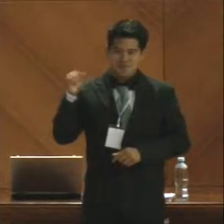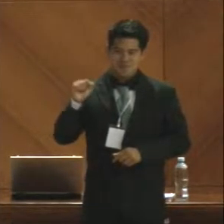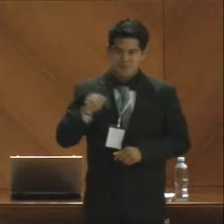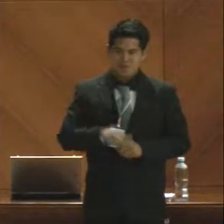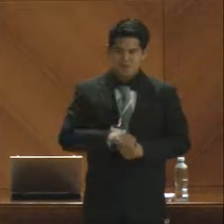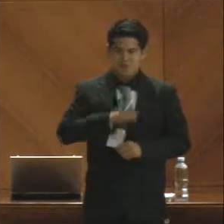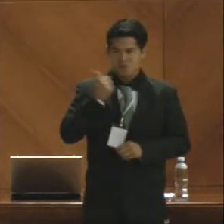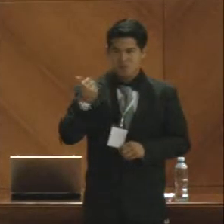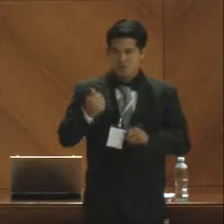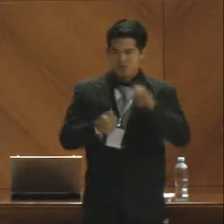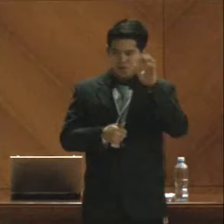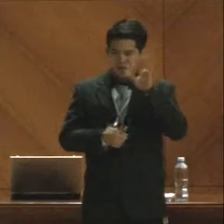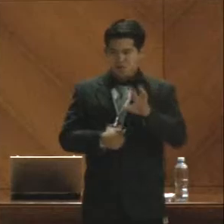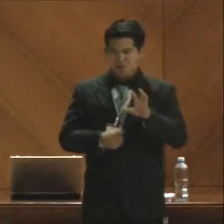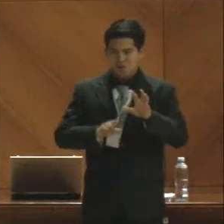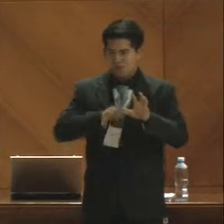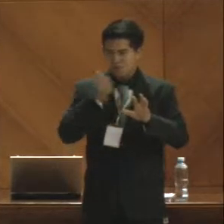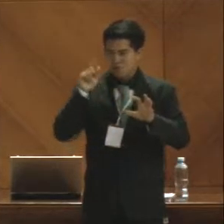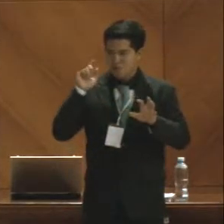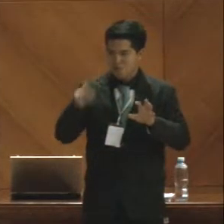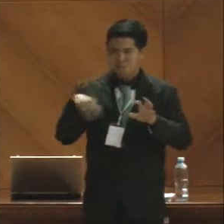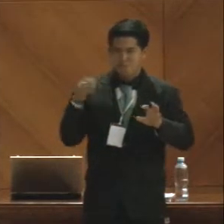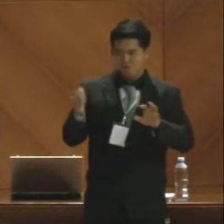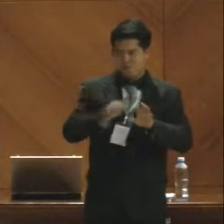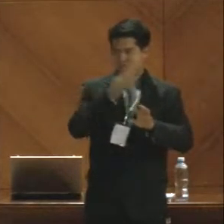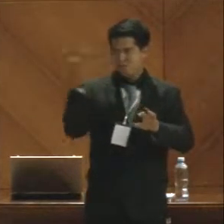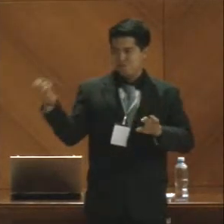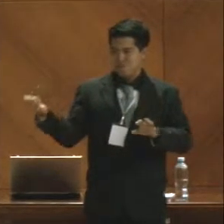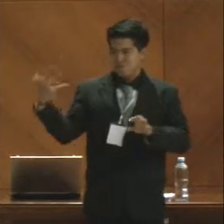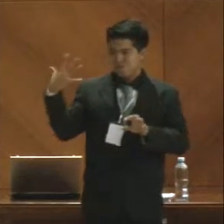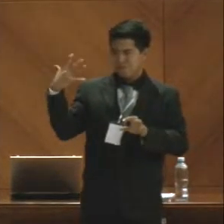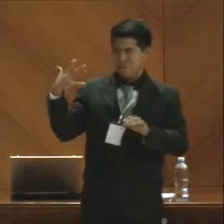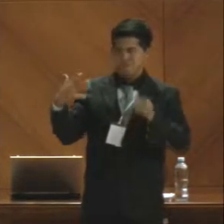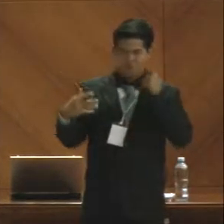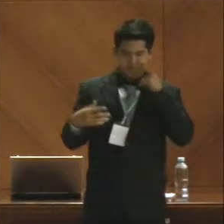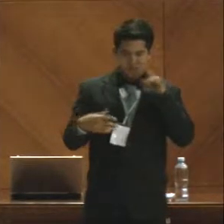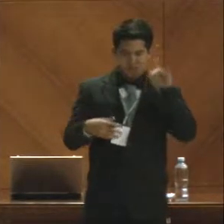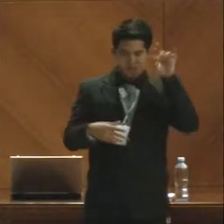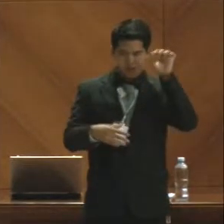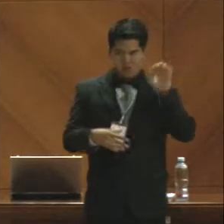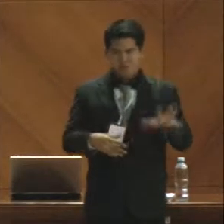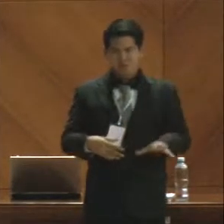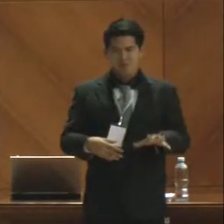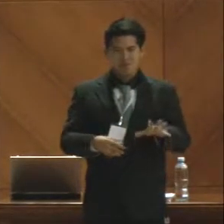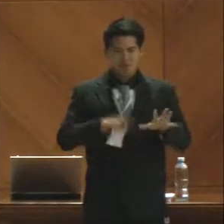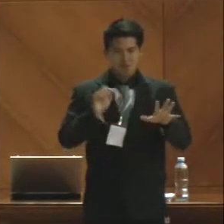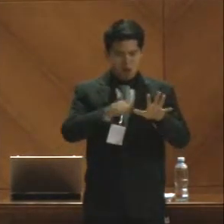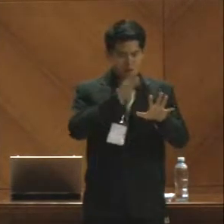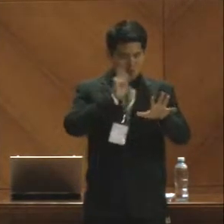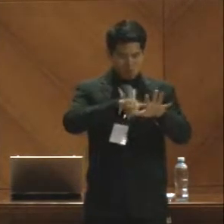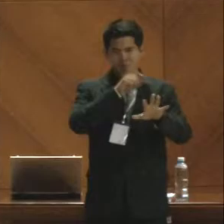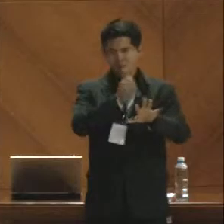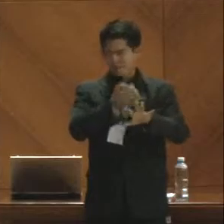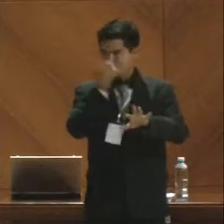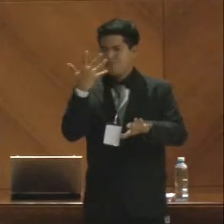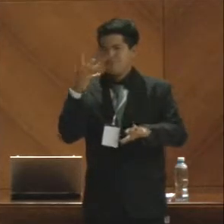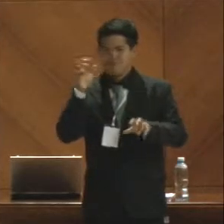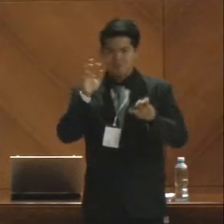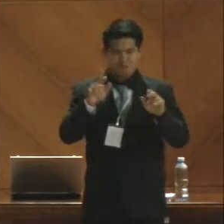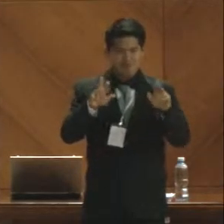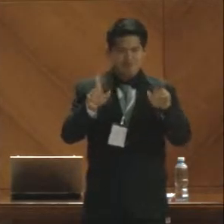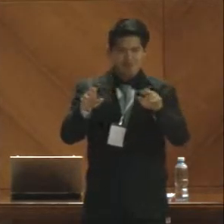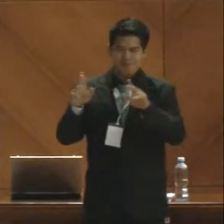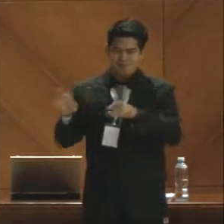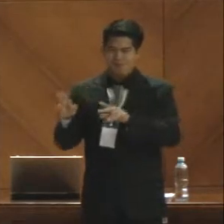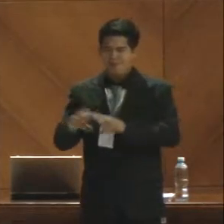comercio, los hemorroides están ahí, ¿no? Uno se va a YouTube, me siguen los hemorroides. Y me siguen por todo lado, hasta en los